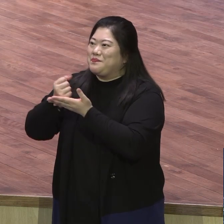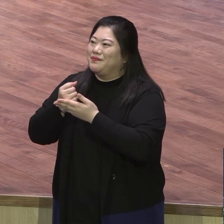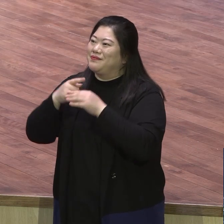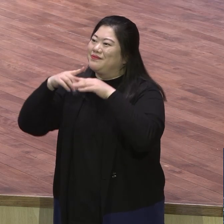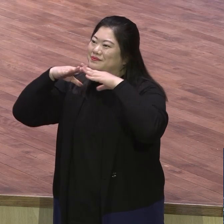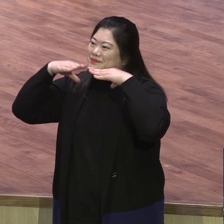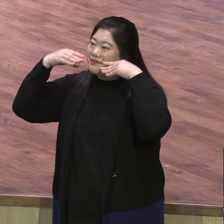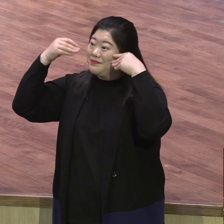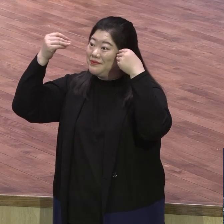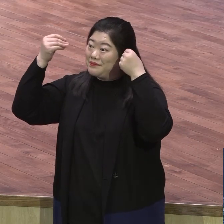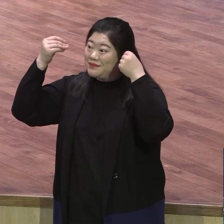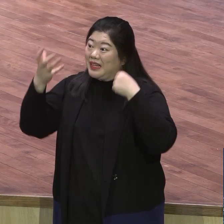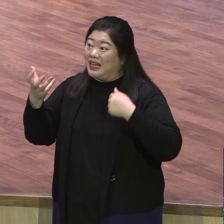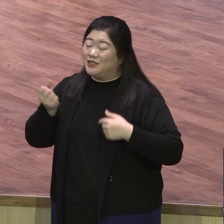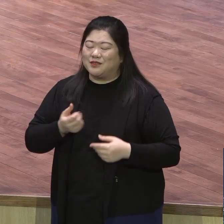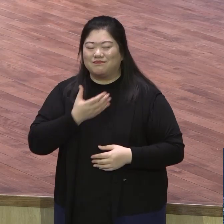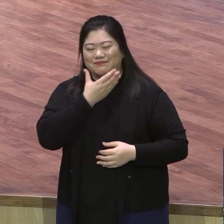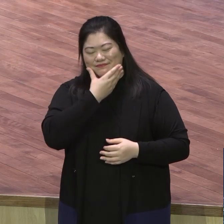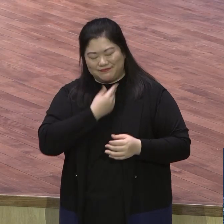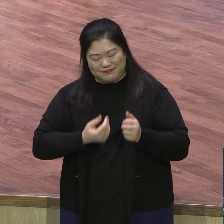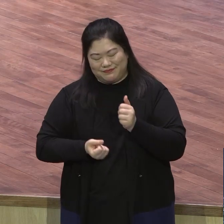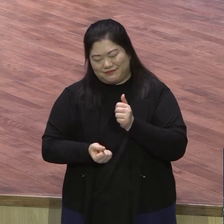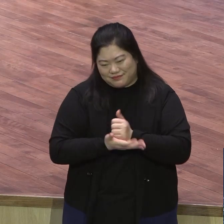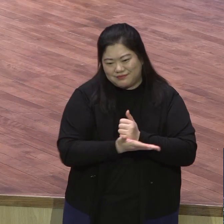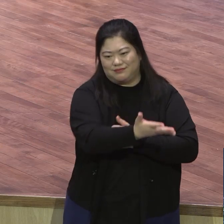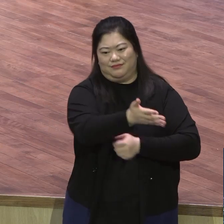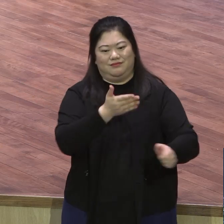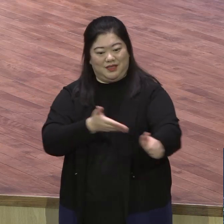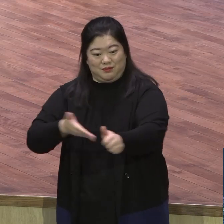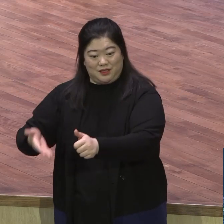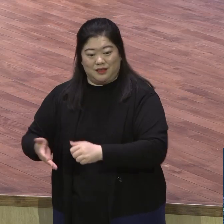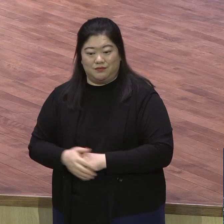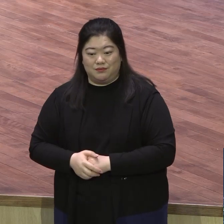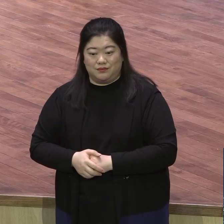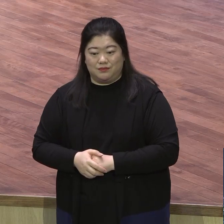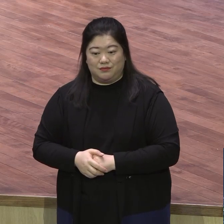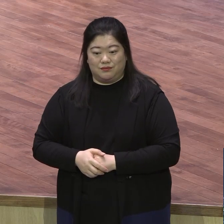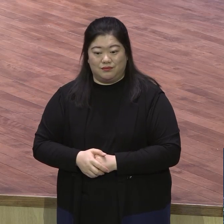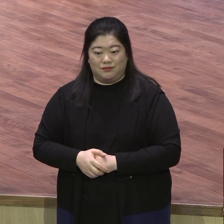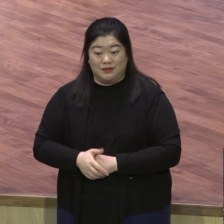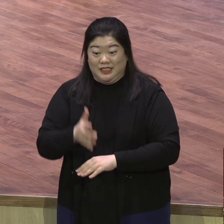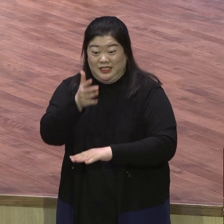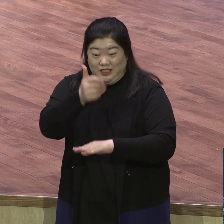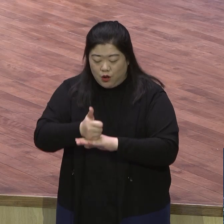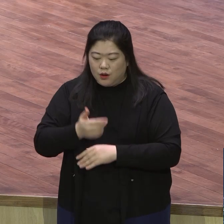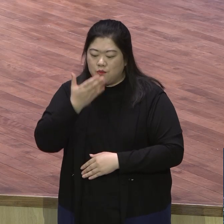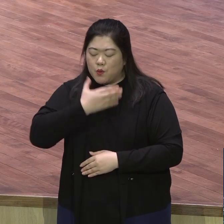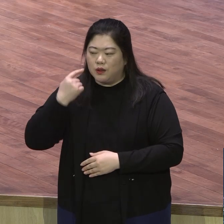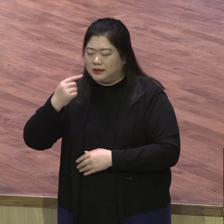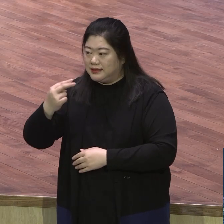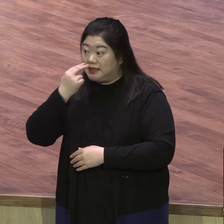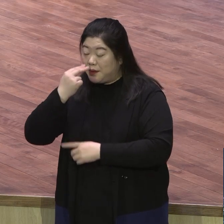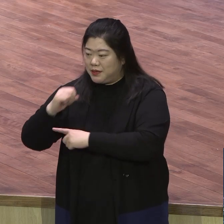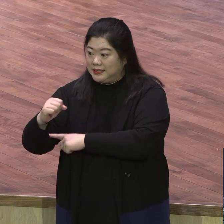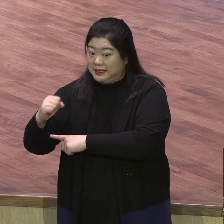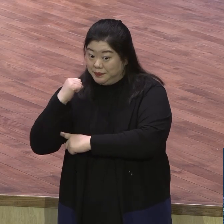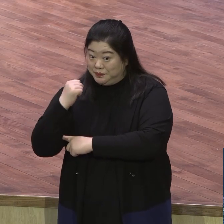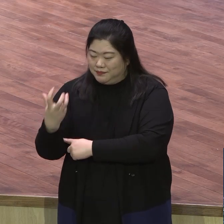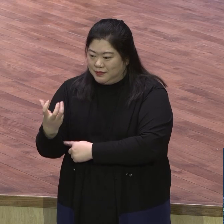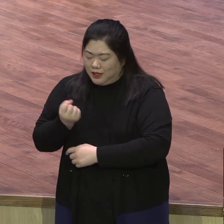이 행복을 누리시기를 바랍니다. 그래서 우리 모두 다 복음의 생명력으로 충만해서 삶의